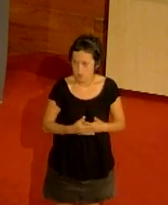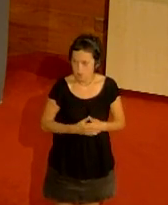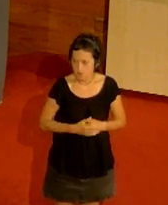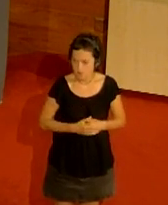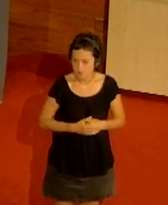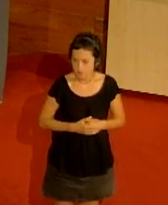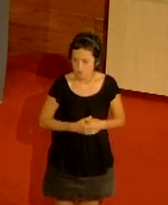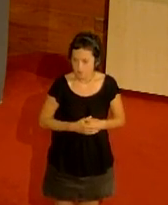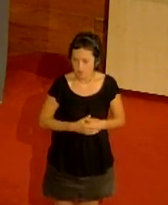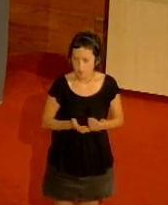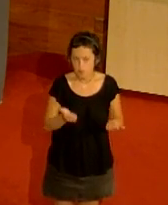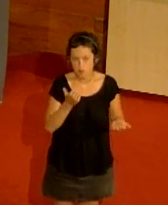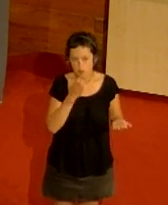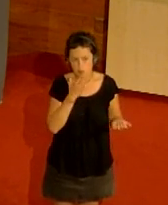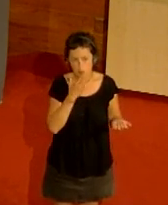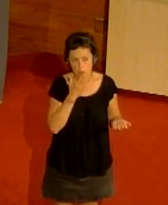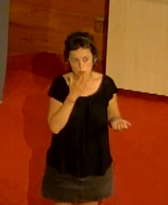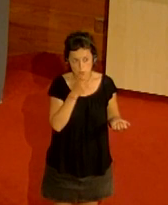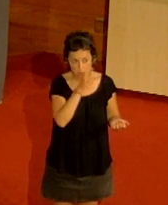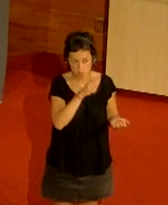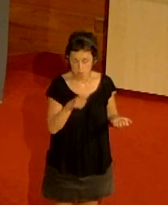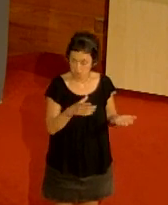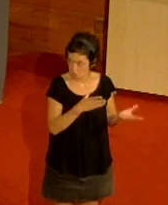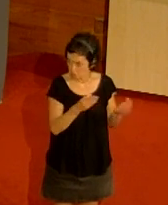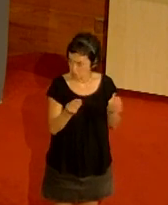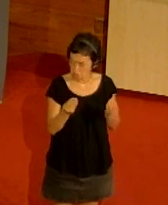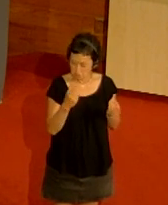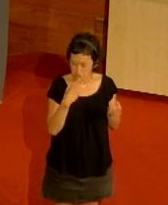Yo, mira, por ejemplo, hay mucha gente que dice que,